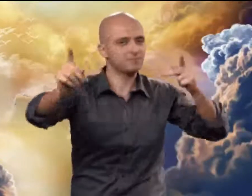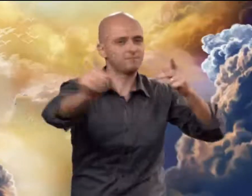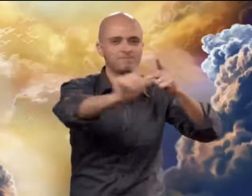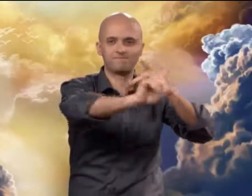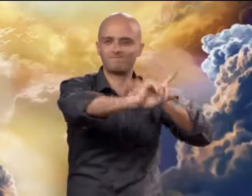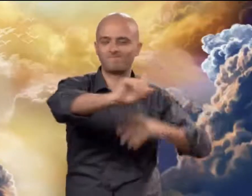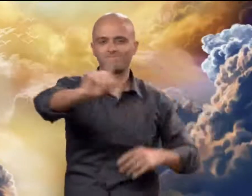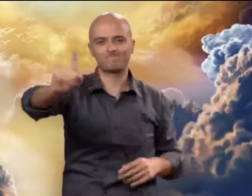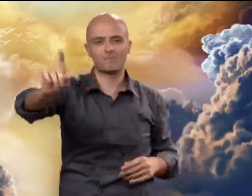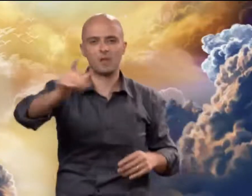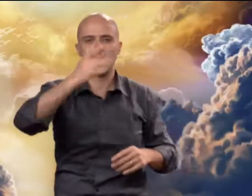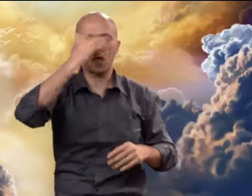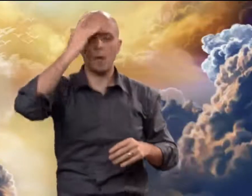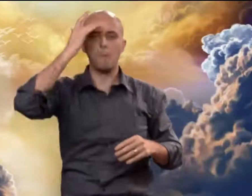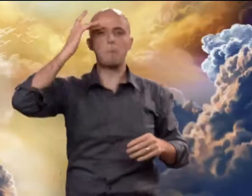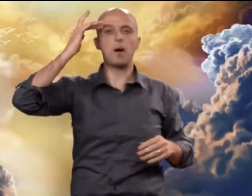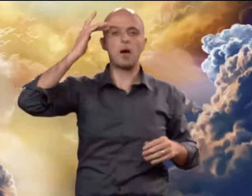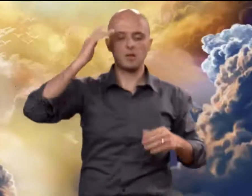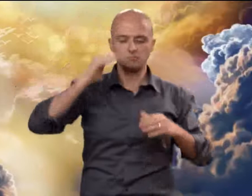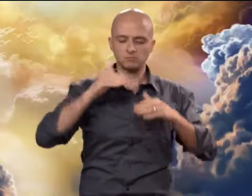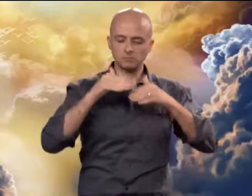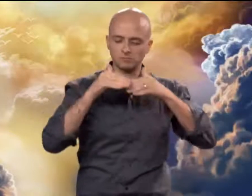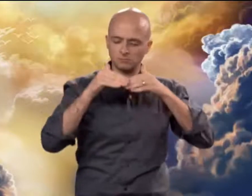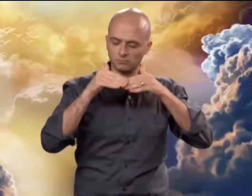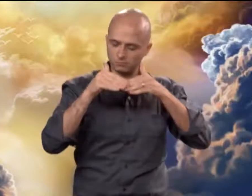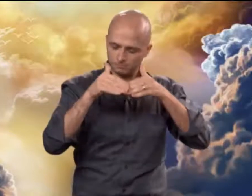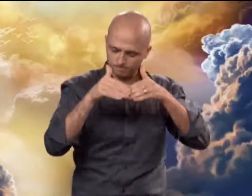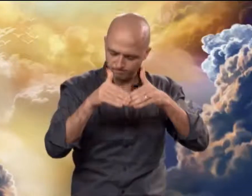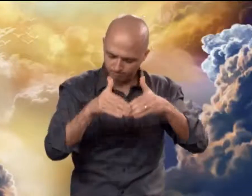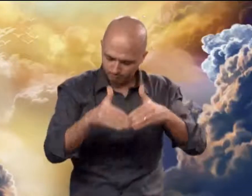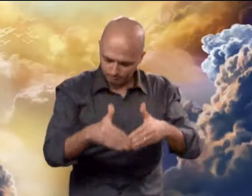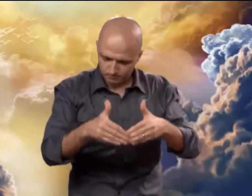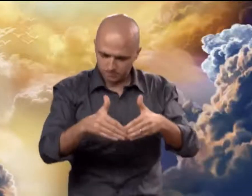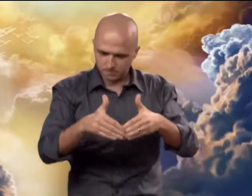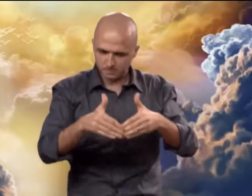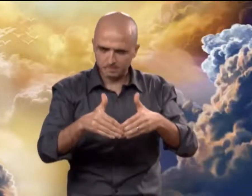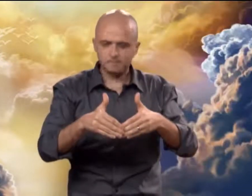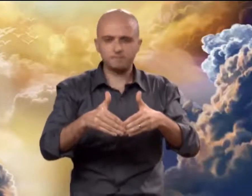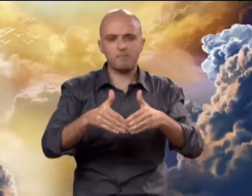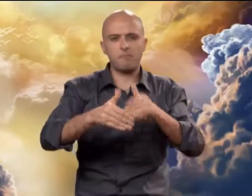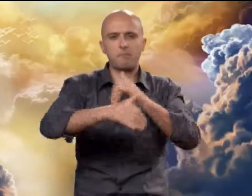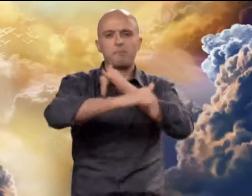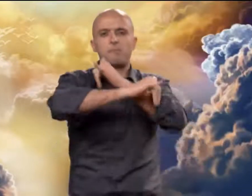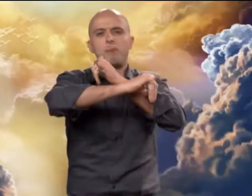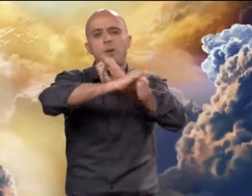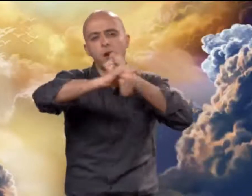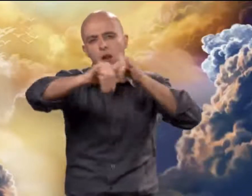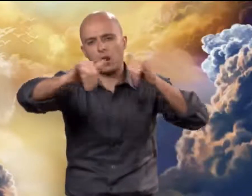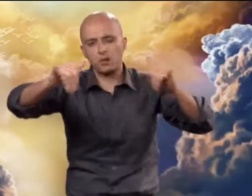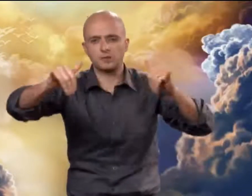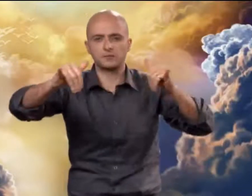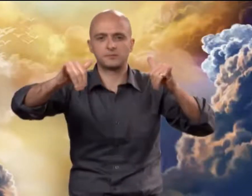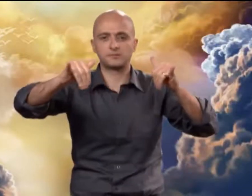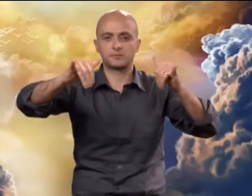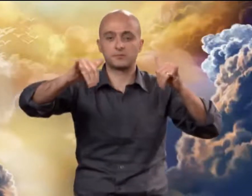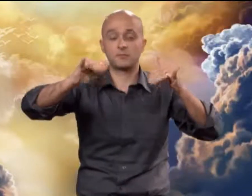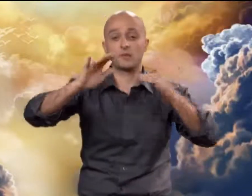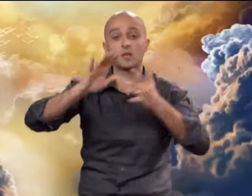Salvador? Um anjo visitou a terra a fim de ver quem estava preparado para receber Jesus. Porém, não ouviu voz de